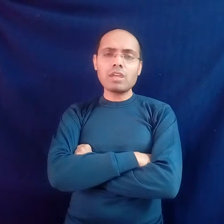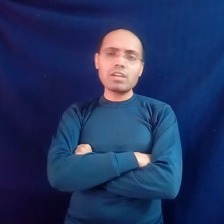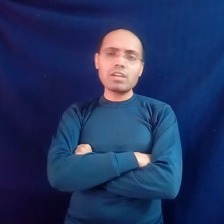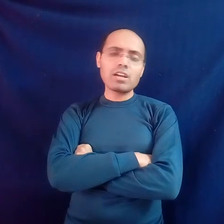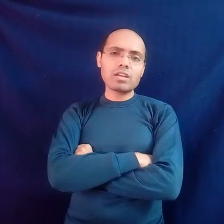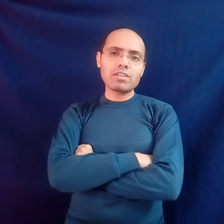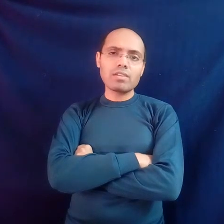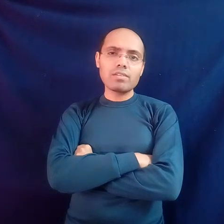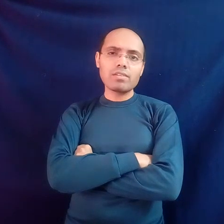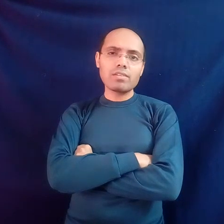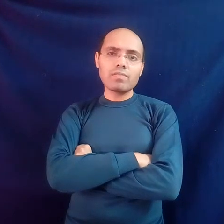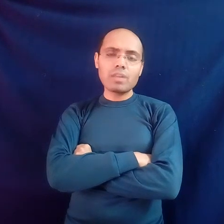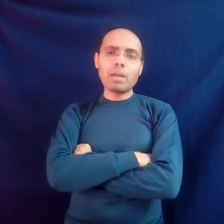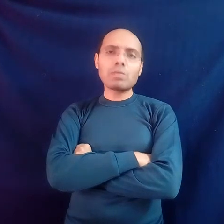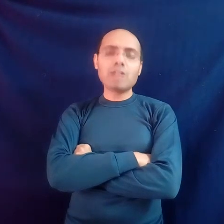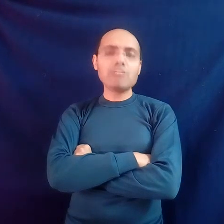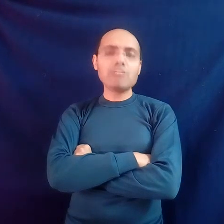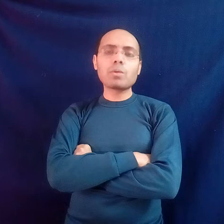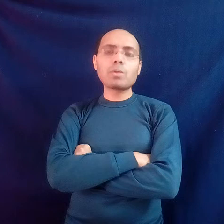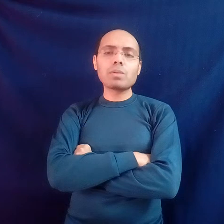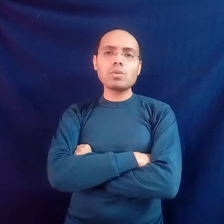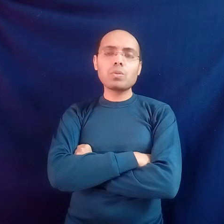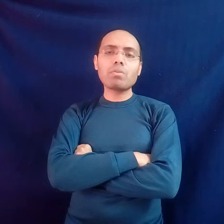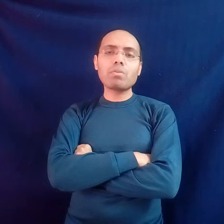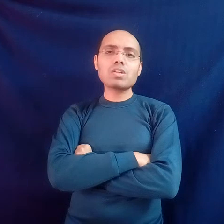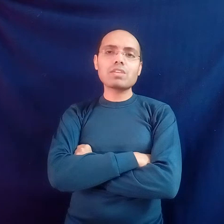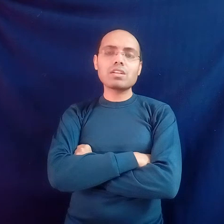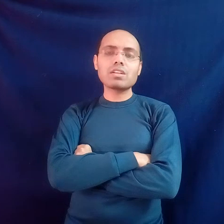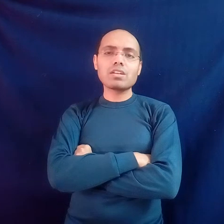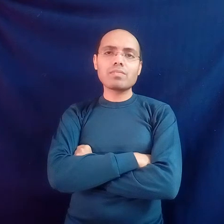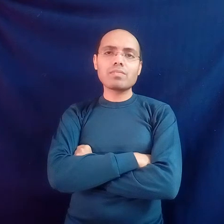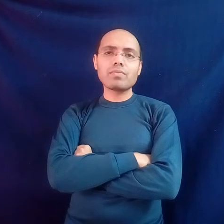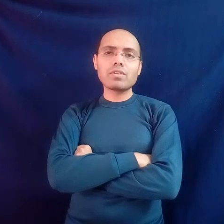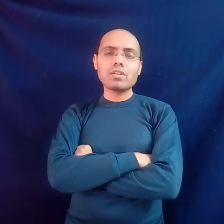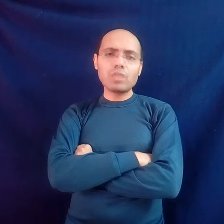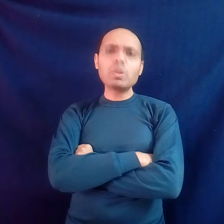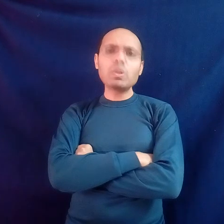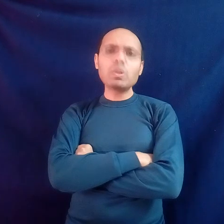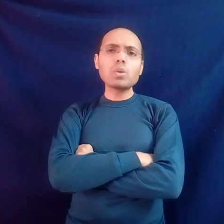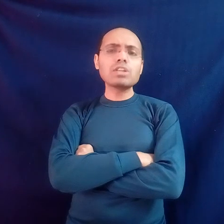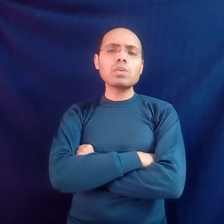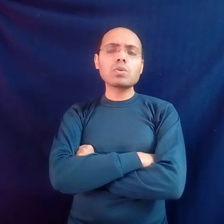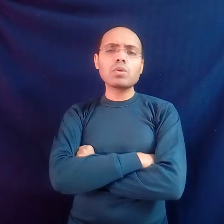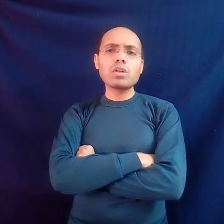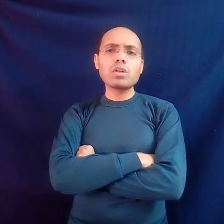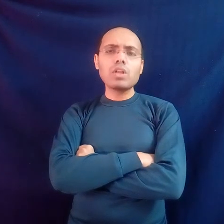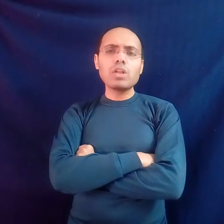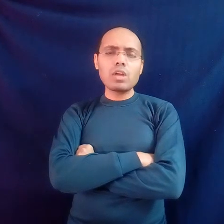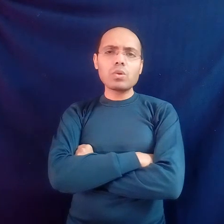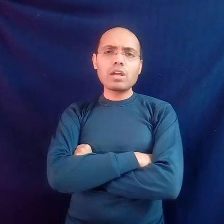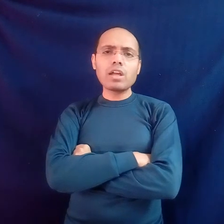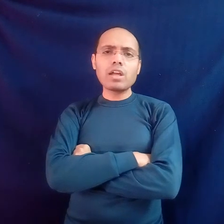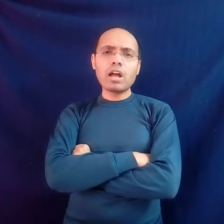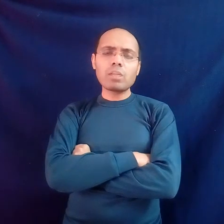करे या गलत करे। तब आत्मा क्या करती है आपको पता है दोस्तों? प्रवेश करती है। इसमें दो तथ्य दोस्तों, एक होता है कि